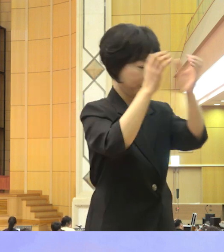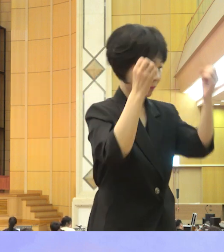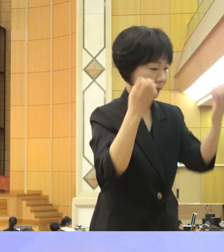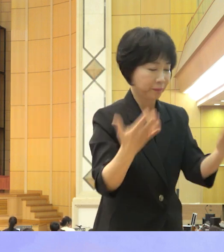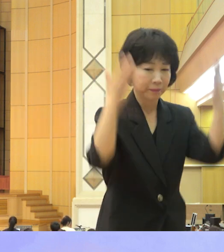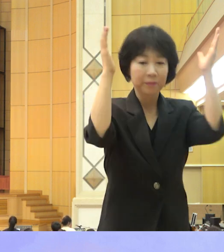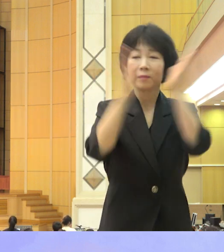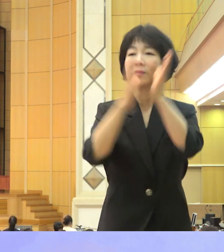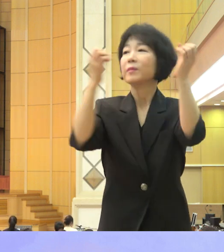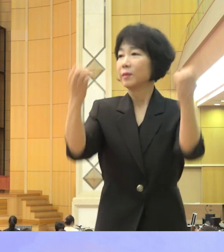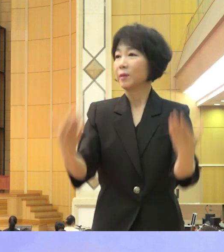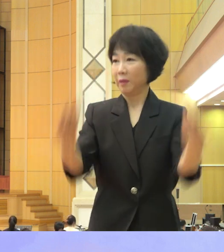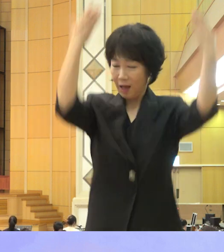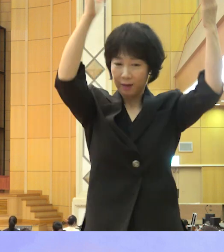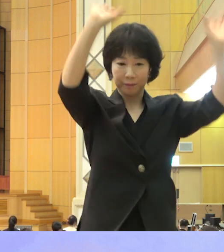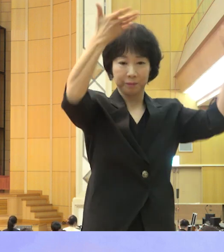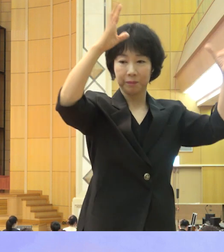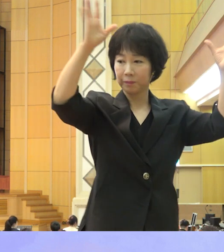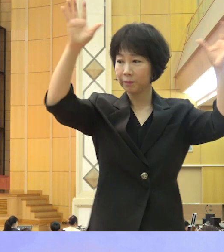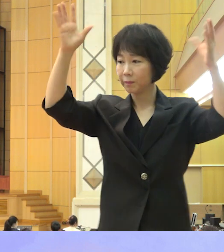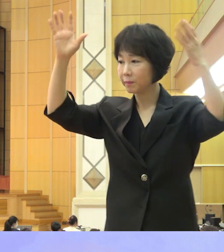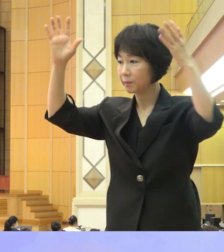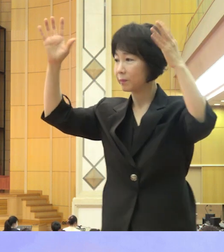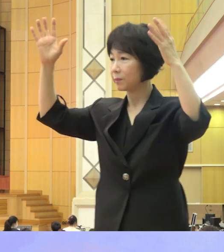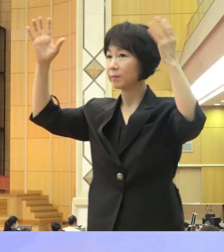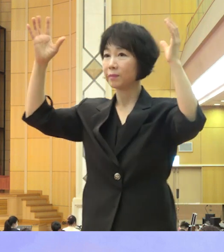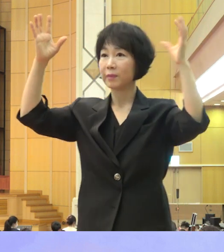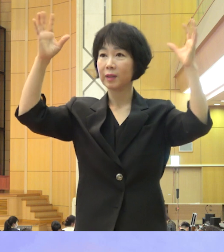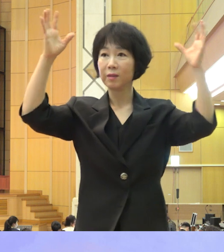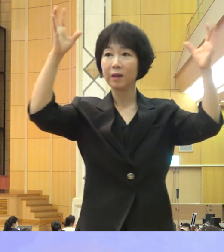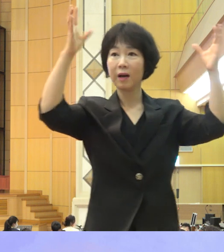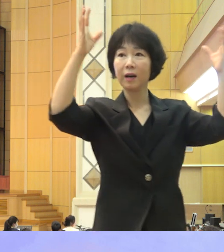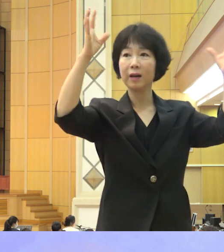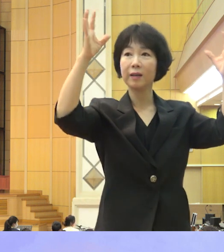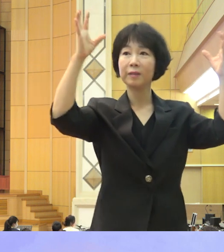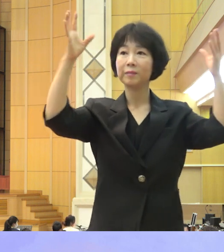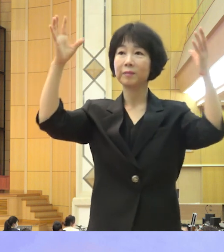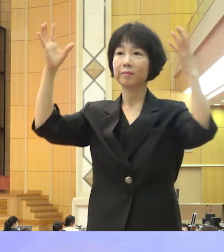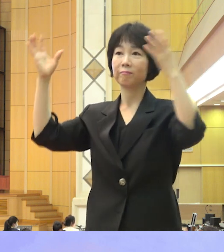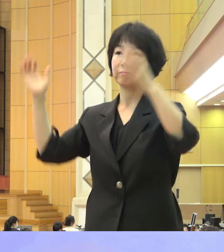소망합니다. 주님께 감사와 영광의 박수 돌리시겠습니다. 할렐루야.